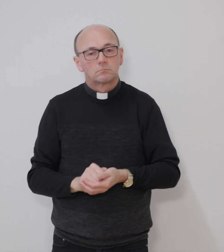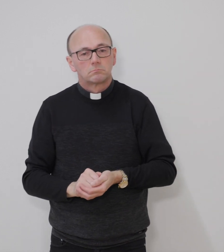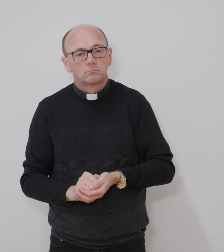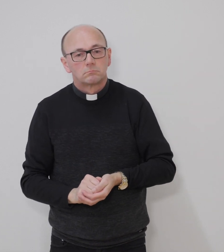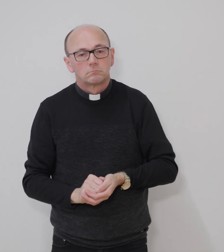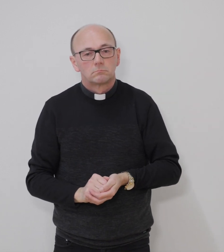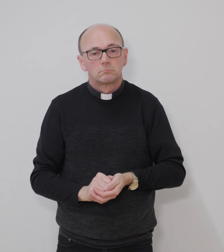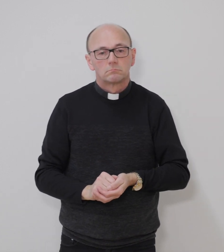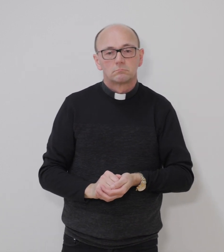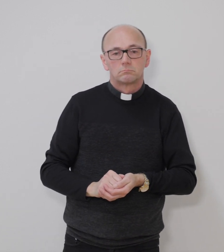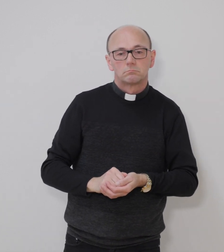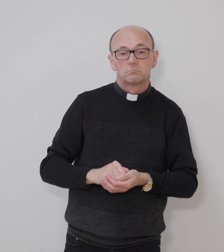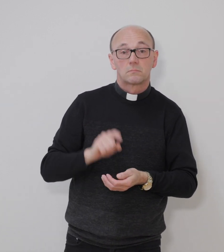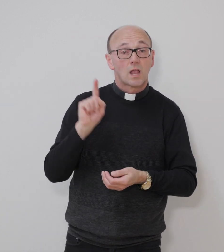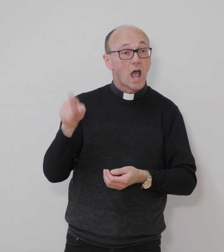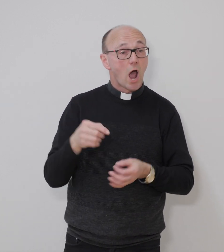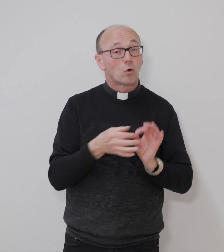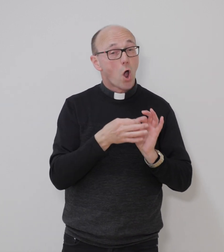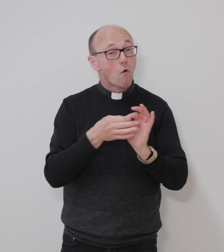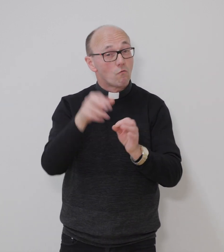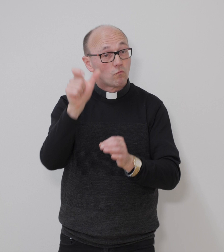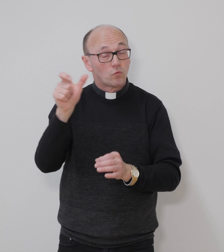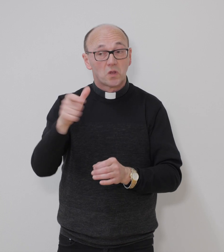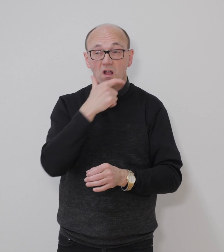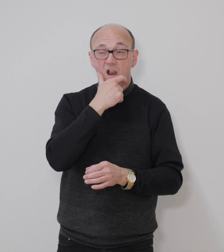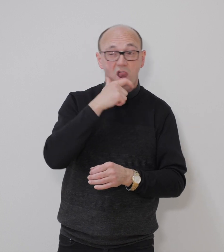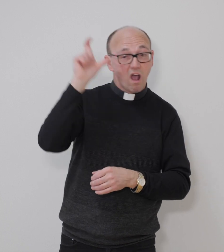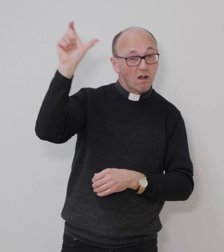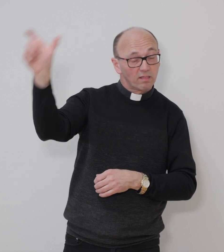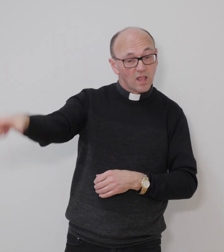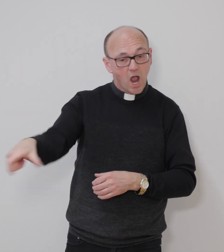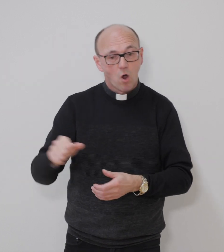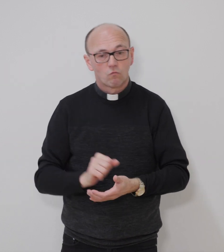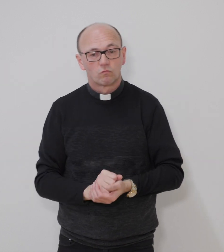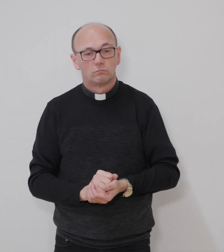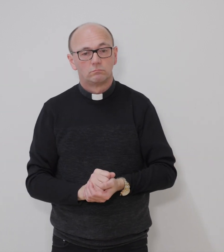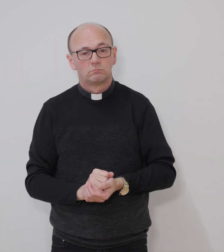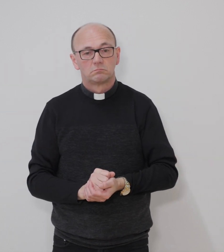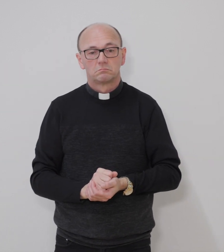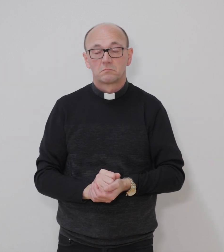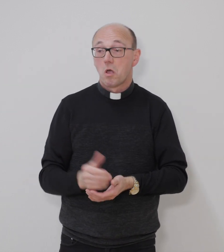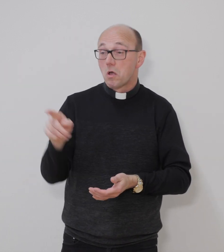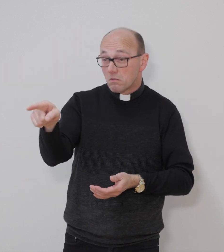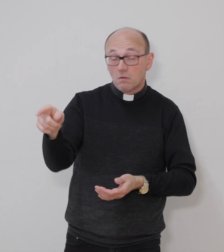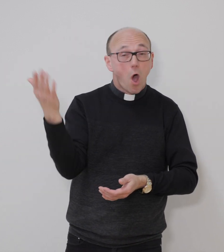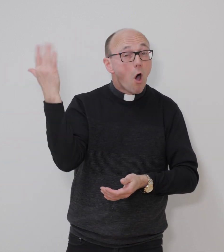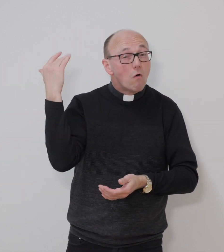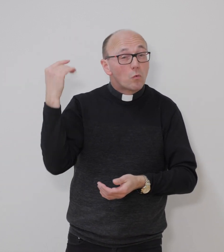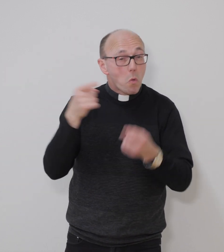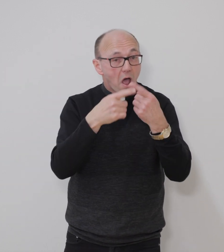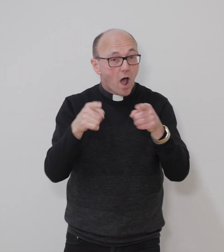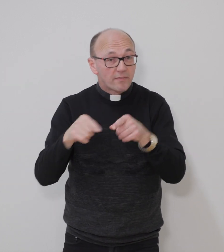sagten: Andere hat er gerettet, nun soll er sich selbst retten, wenn er der Christus Gottes ist,